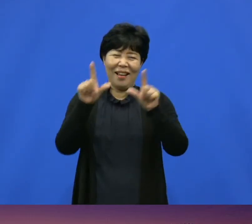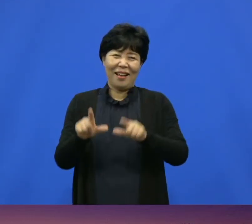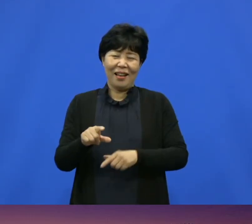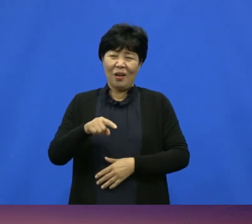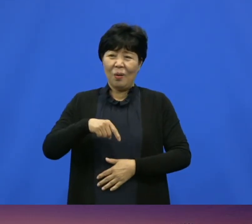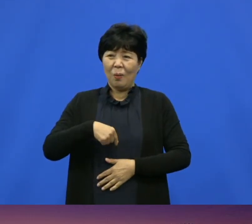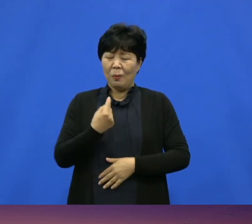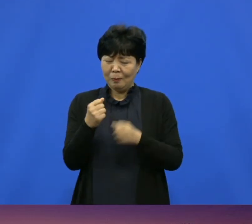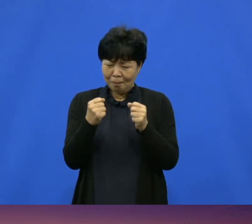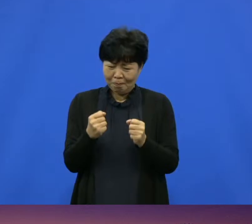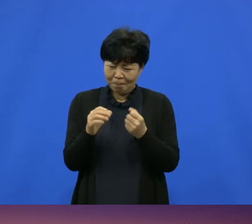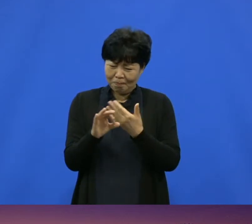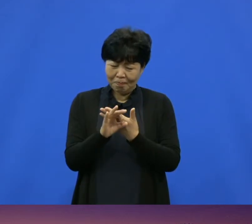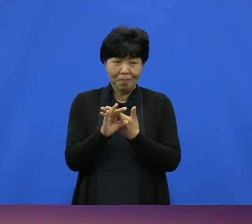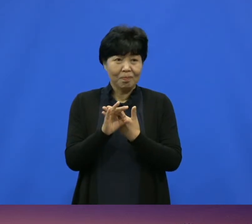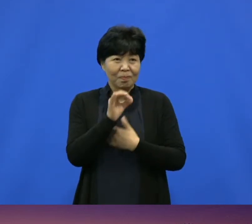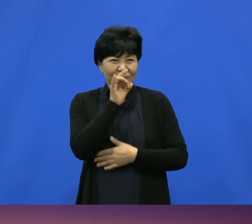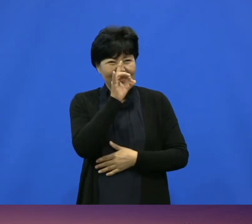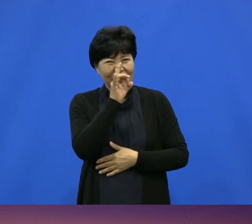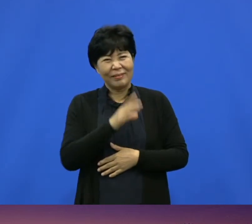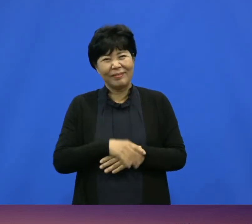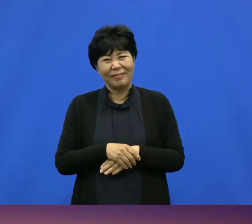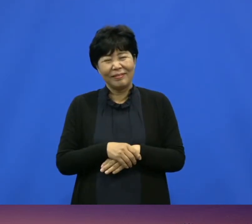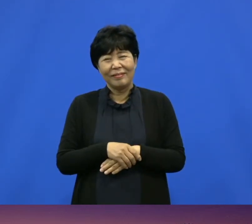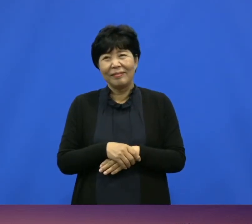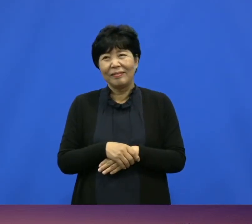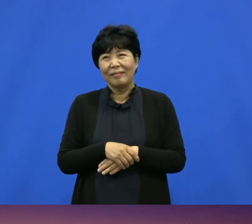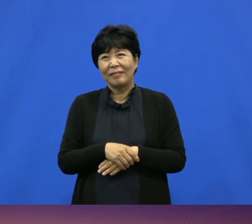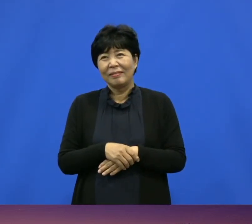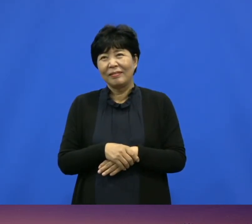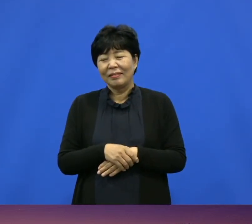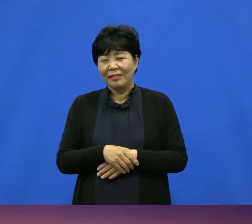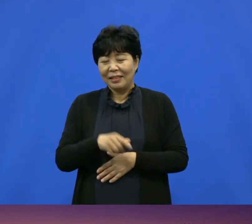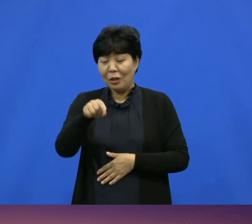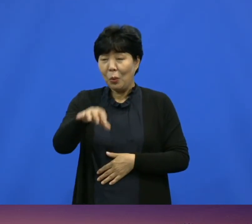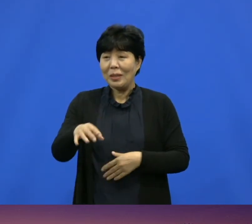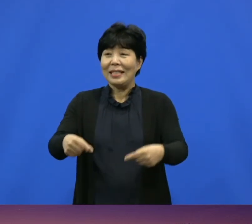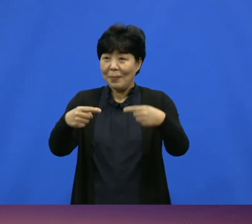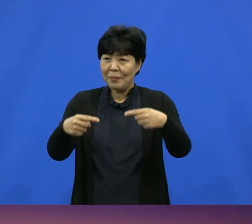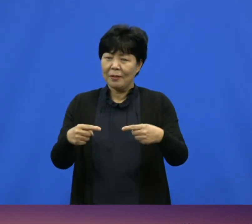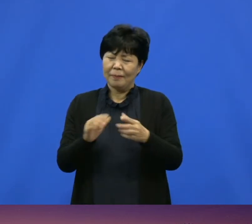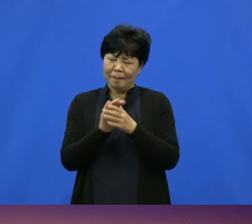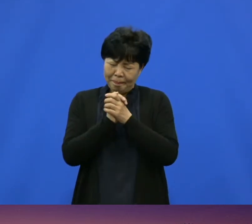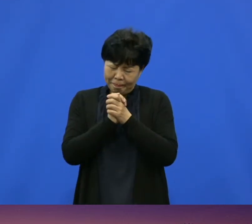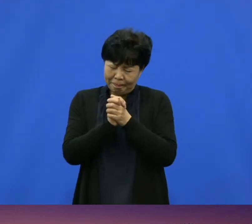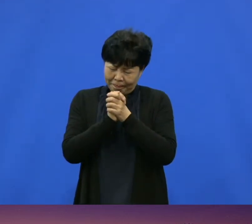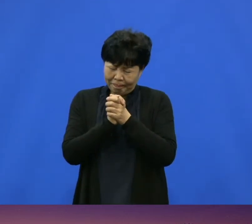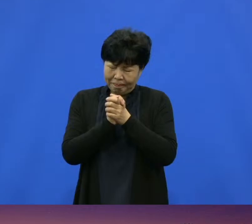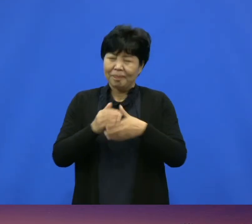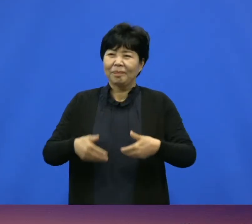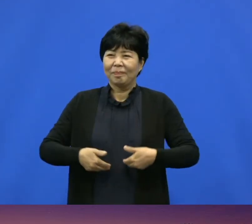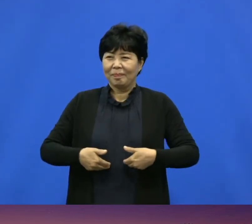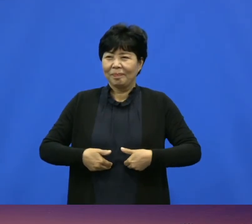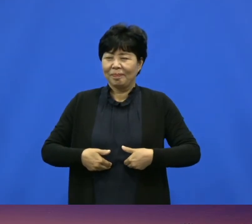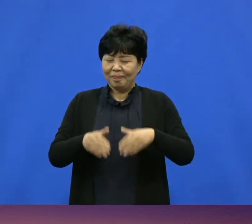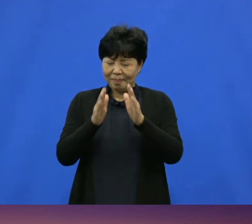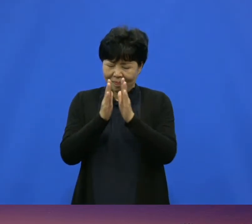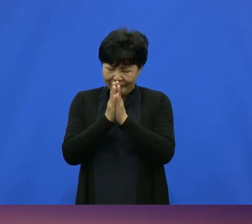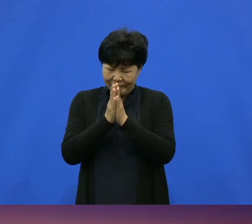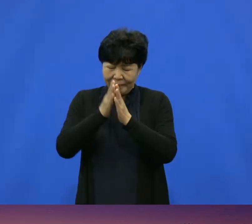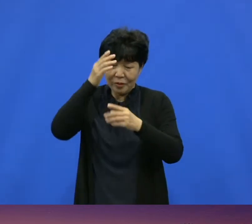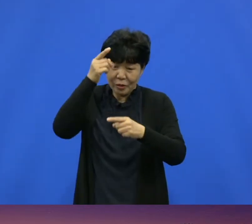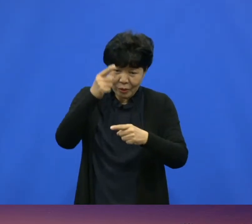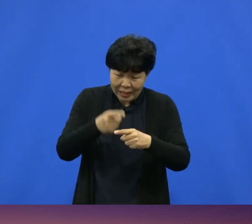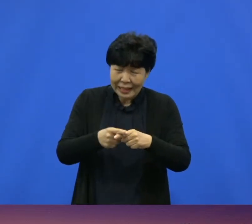있으면 안 돼요, 여러분. 이 은혜의 자리로 오셔야 돼요. 오셔서 기도하셔야 돼요. 그리고 이제 기도하다 보면